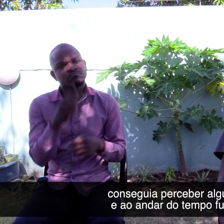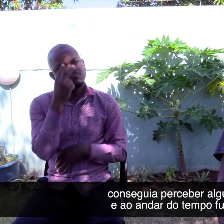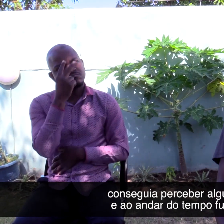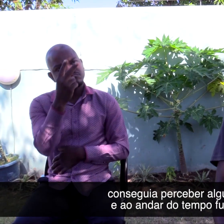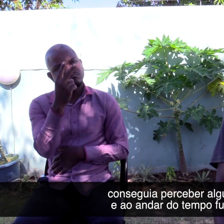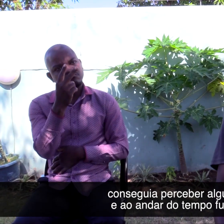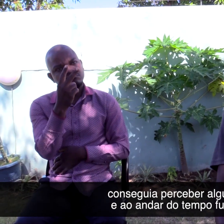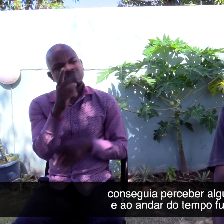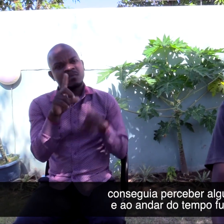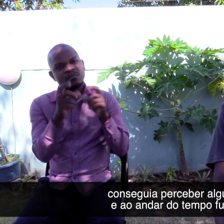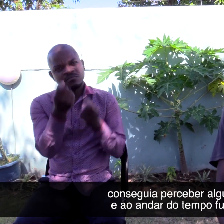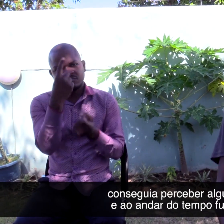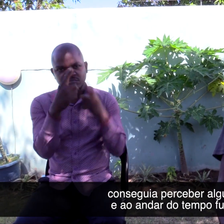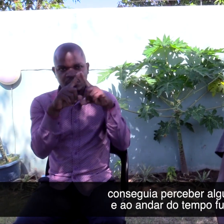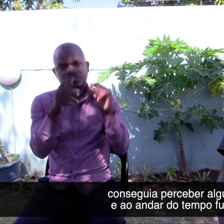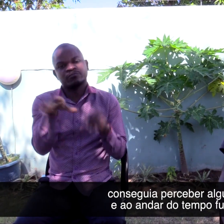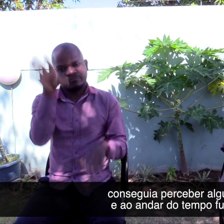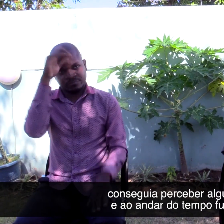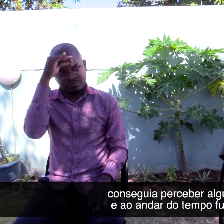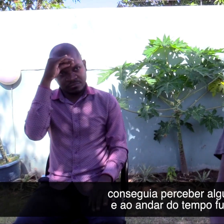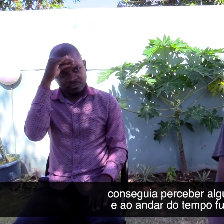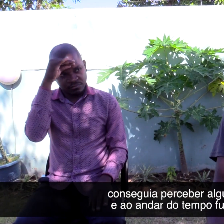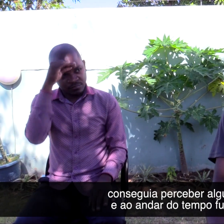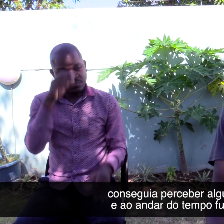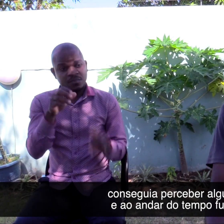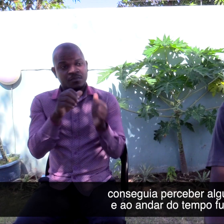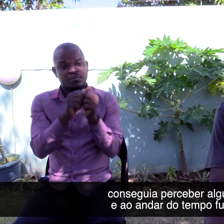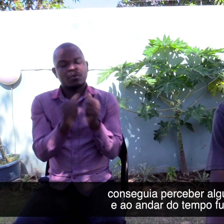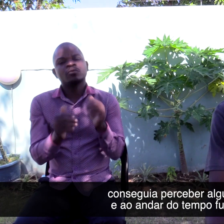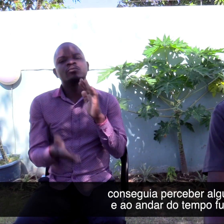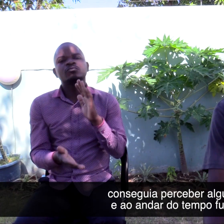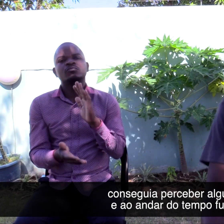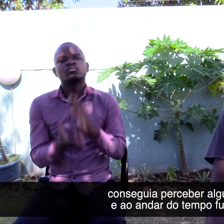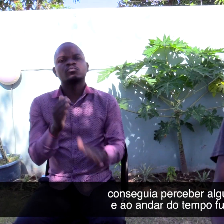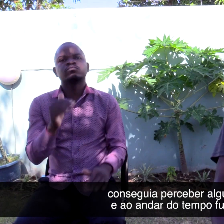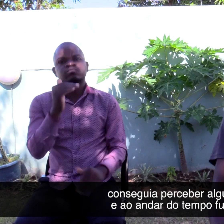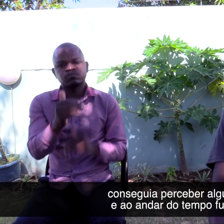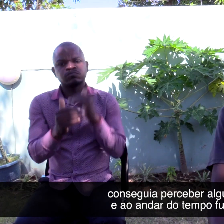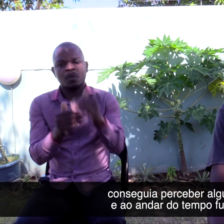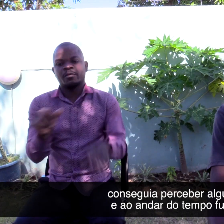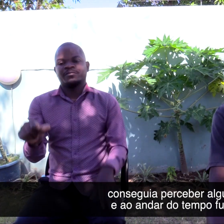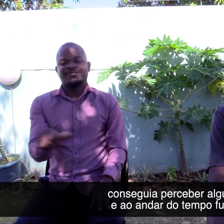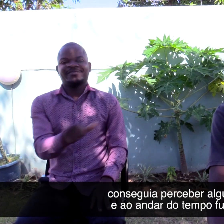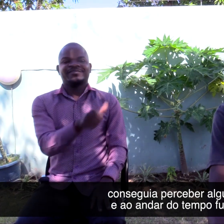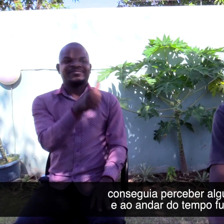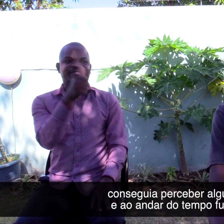algumas coisas. Mas, ao olhar do tempo, eu fui evoluindo.